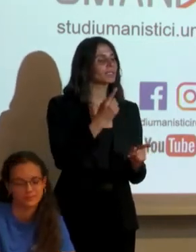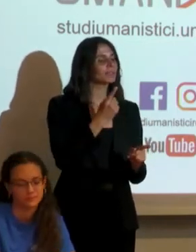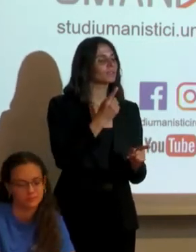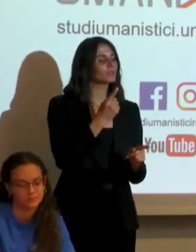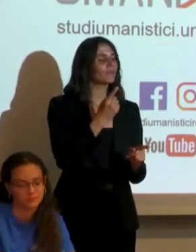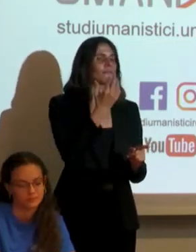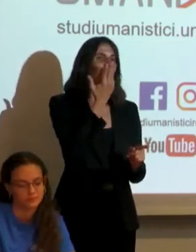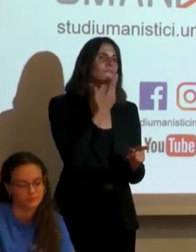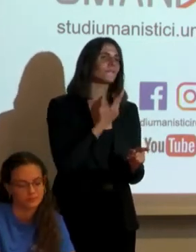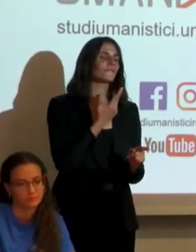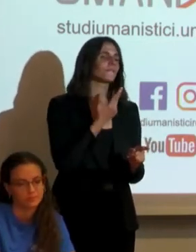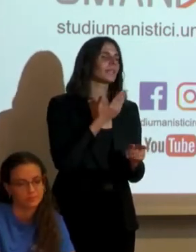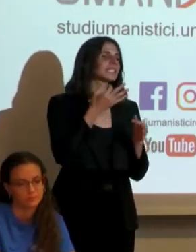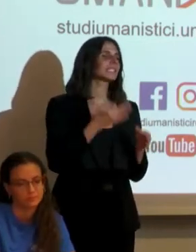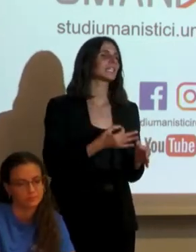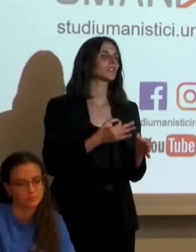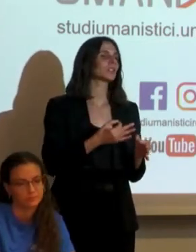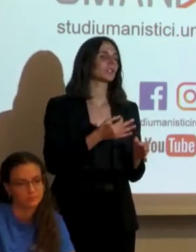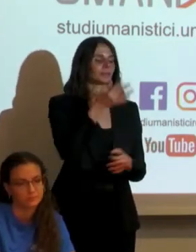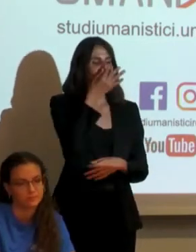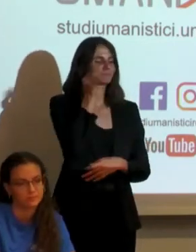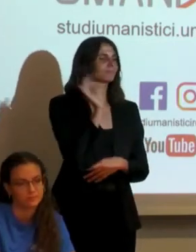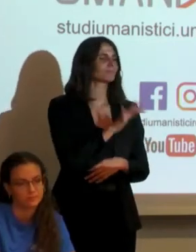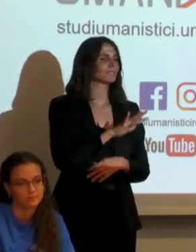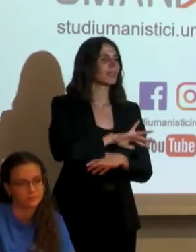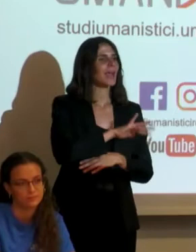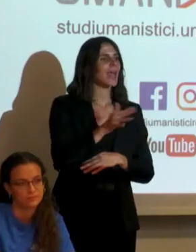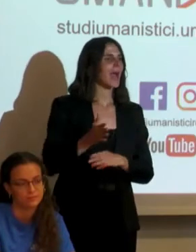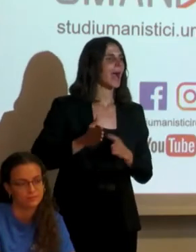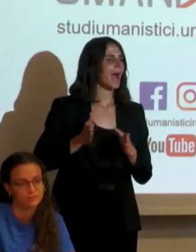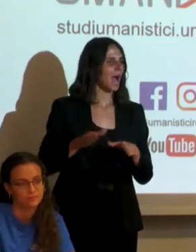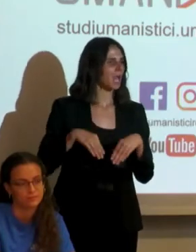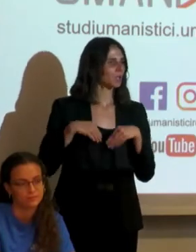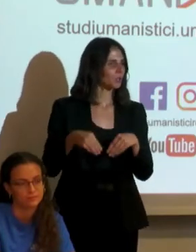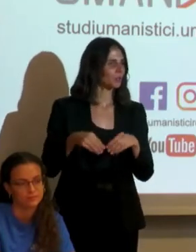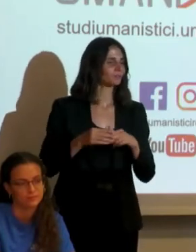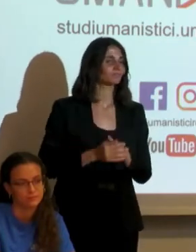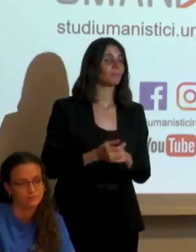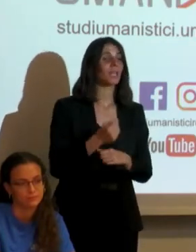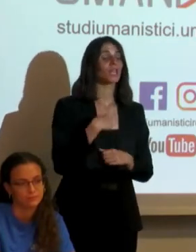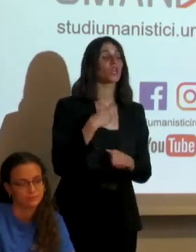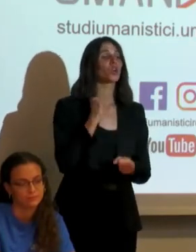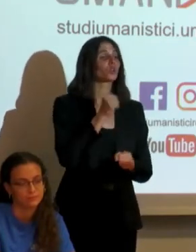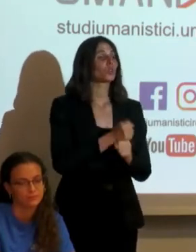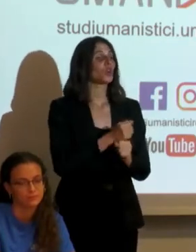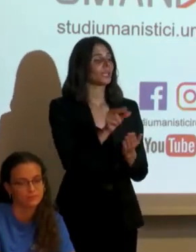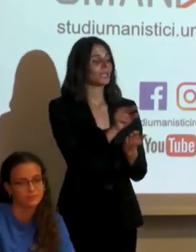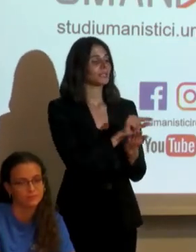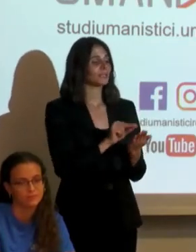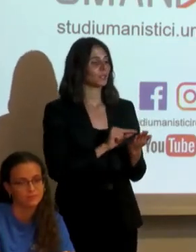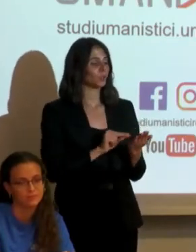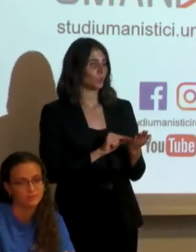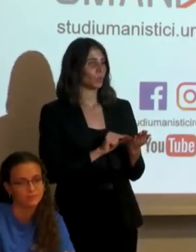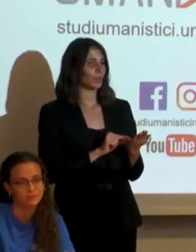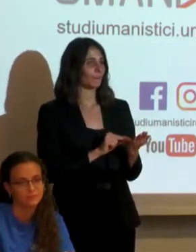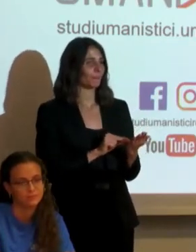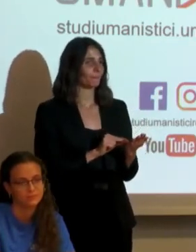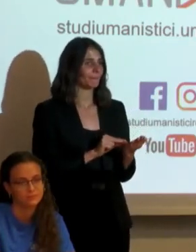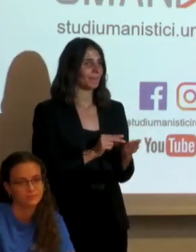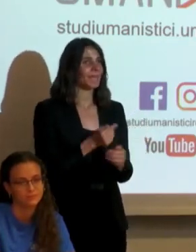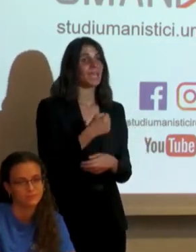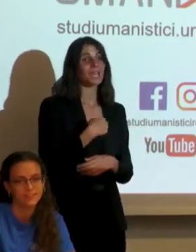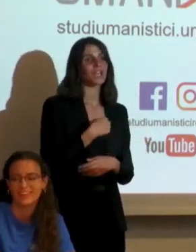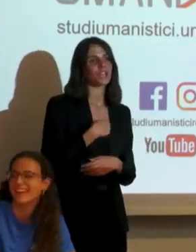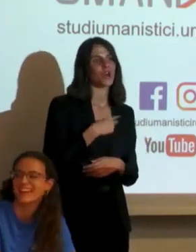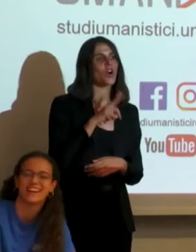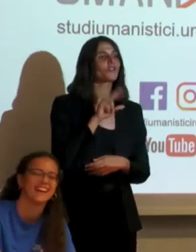e sono una storica della scrittura. Quindi in teoria in questo momento la persona più titolata a parlarvi del corsivo,